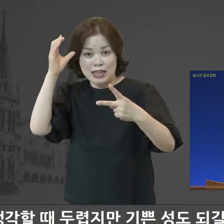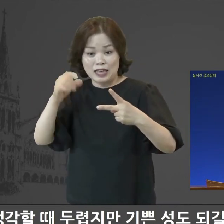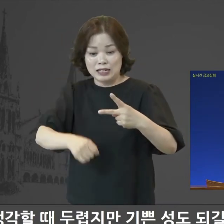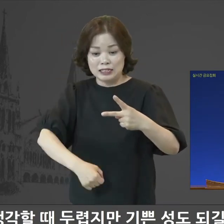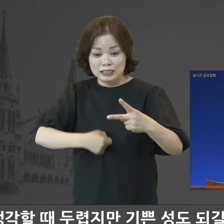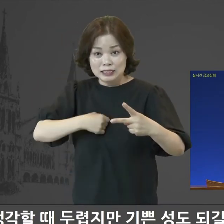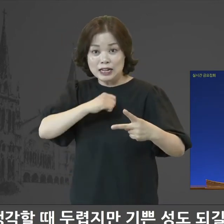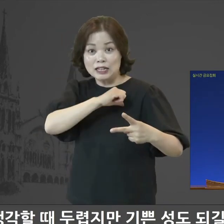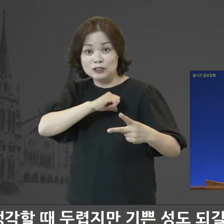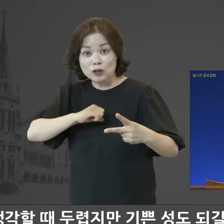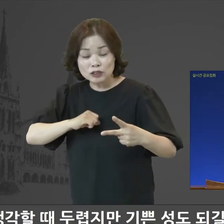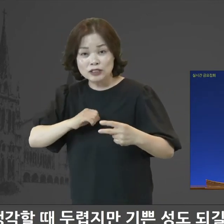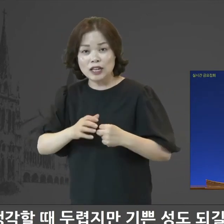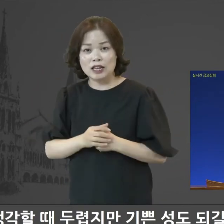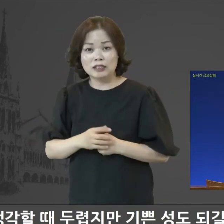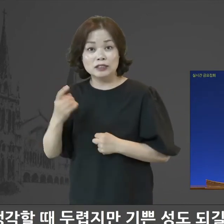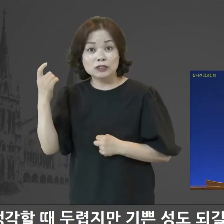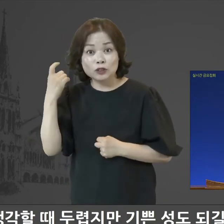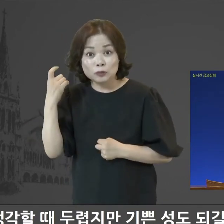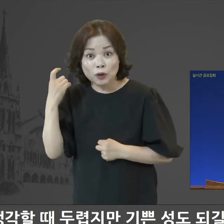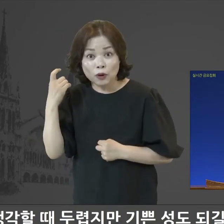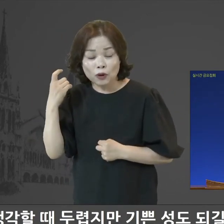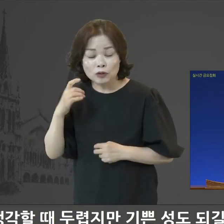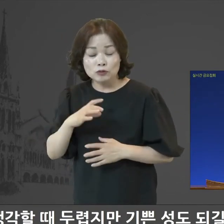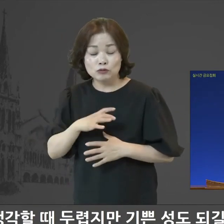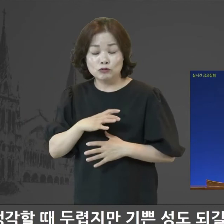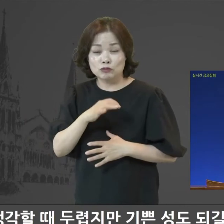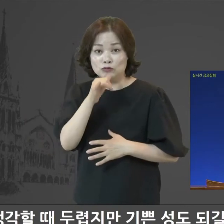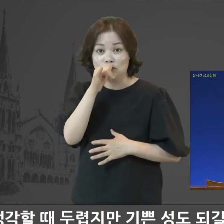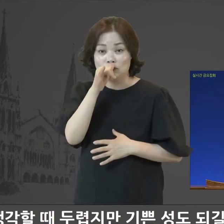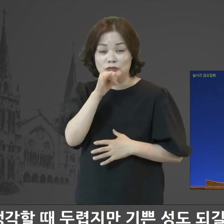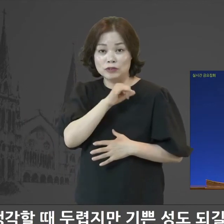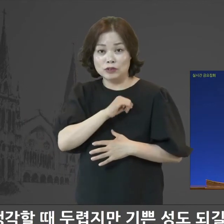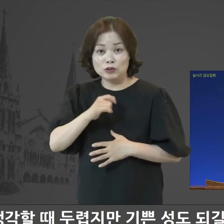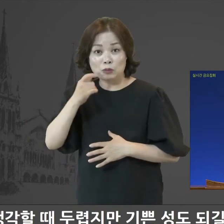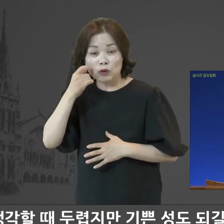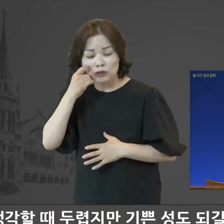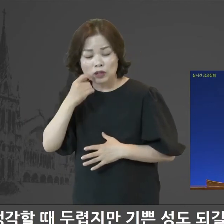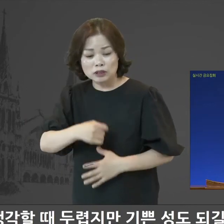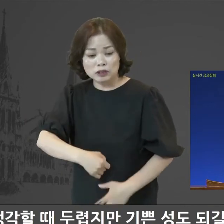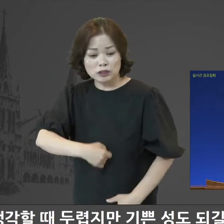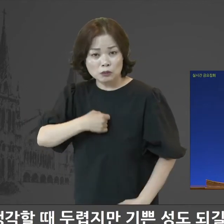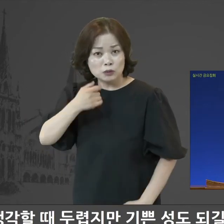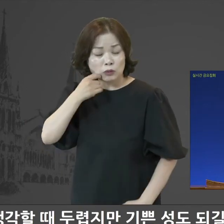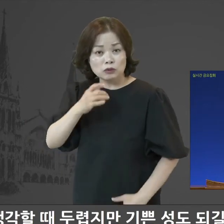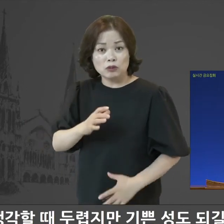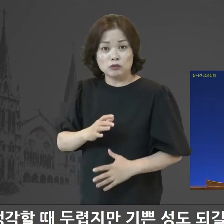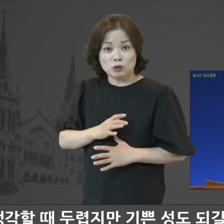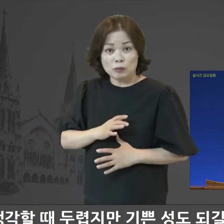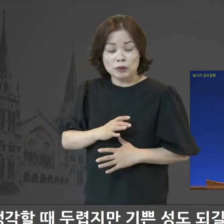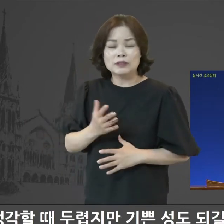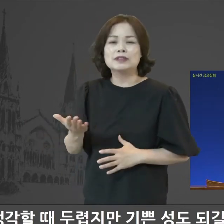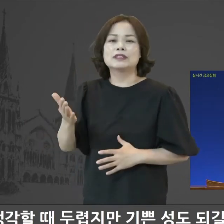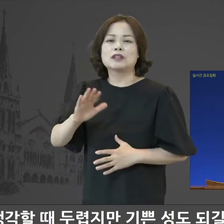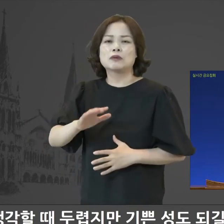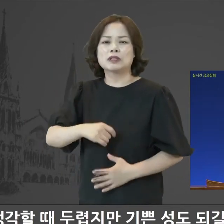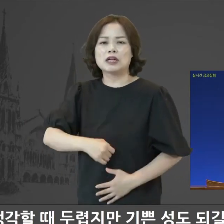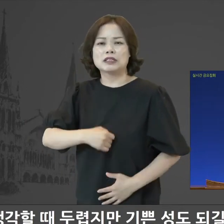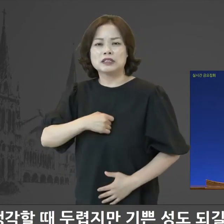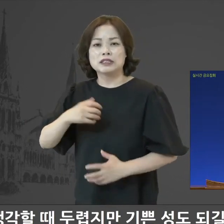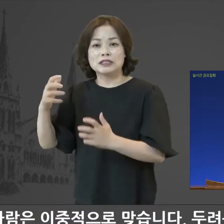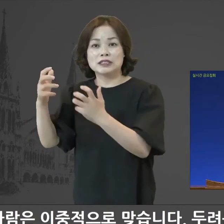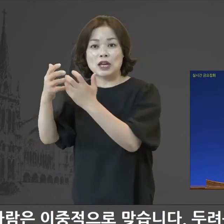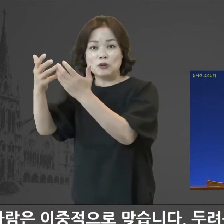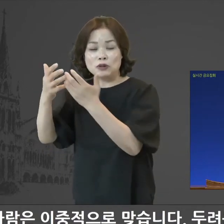의와 절제 들으면 두렵습니다. 절제하지 못한 것, 의롭지 못한 것 두렵습니다. 그런데 의를